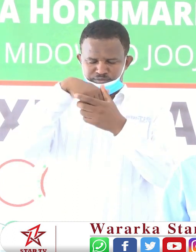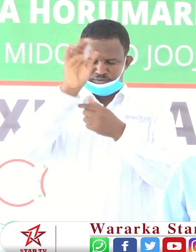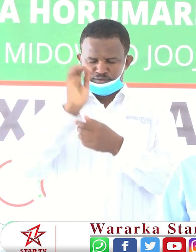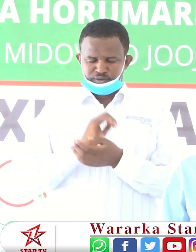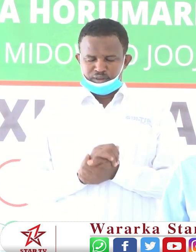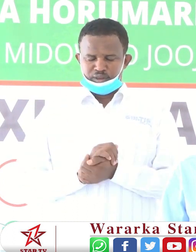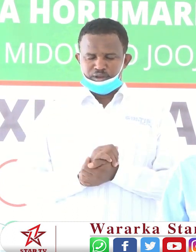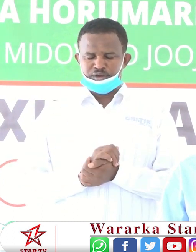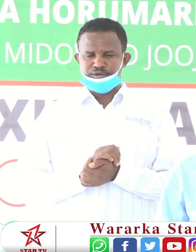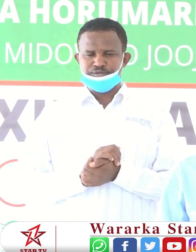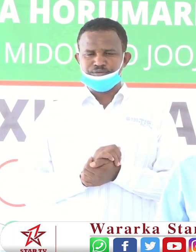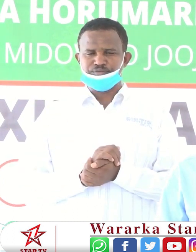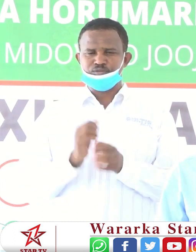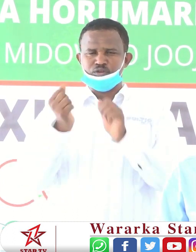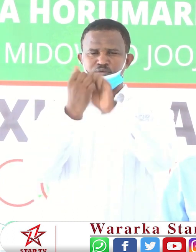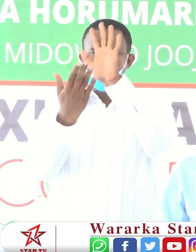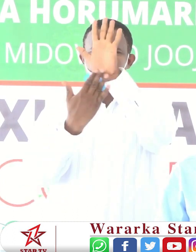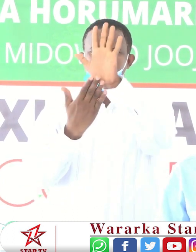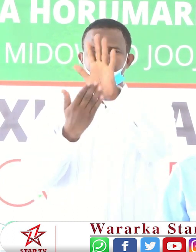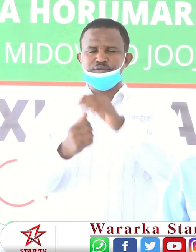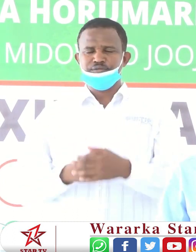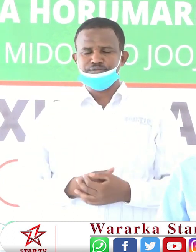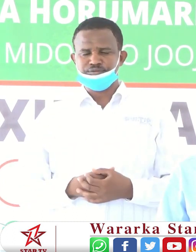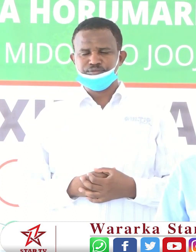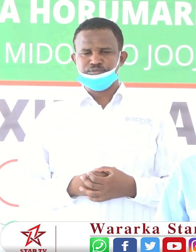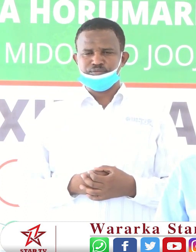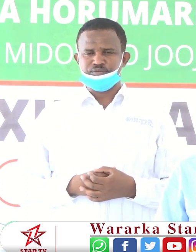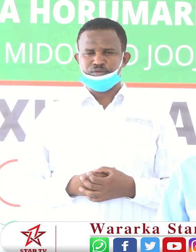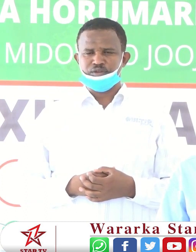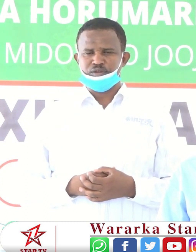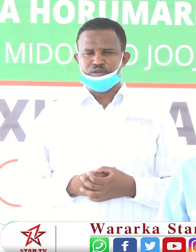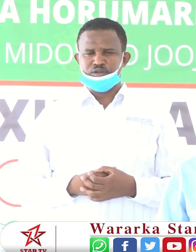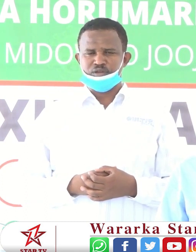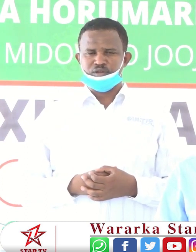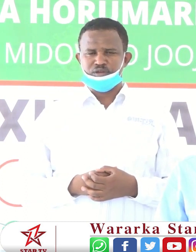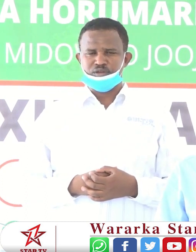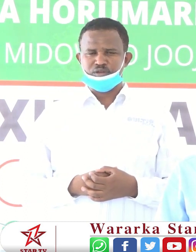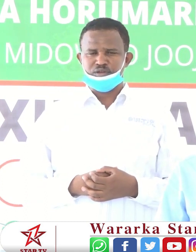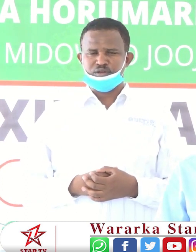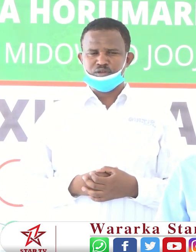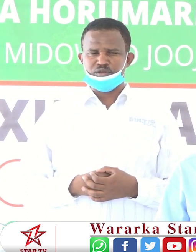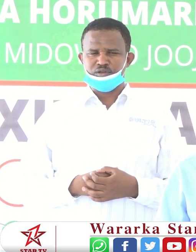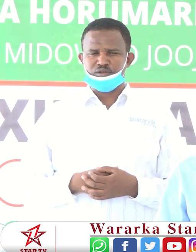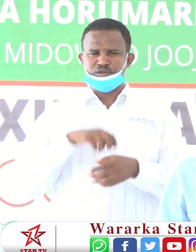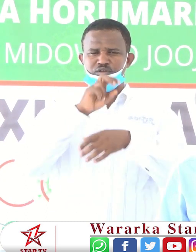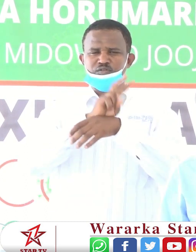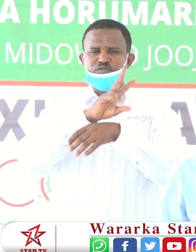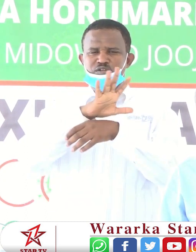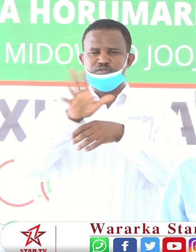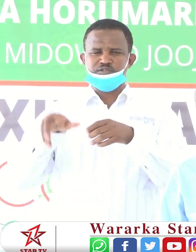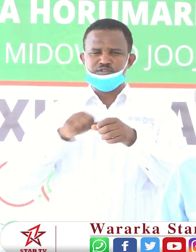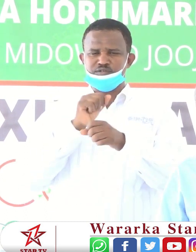saaray goobahi lagu daweynayay waxa iyana 42 kii